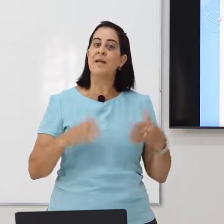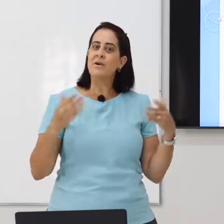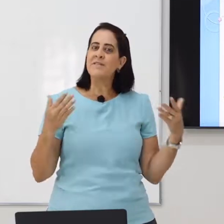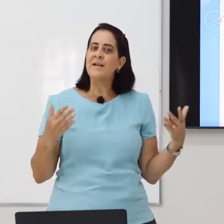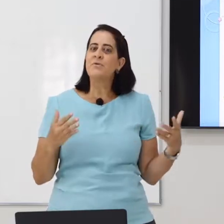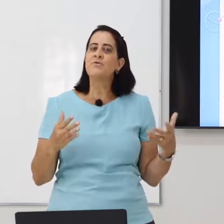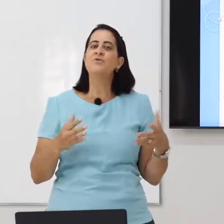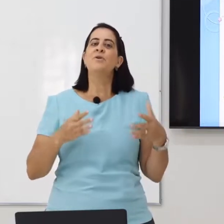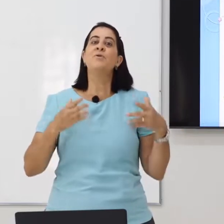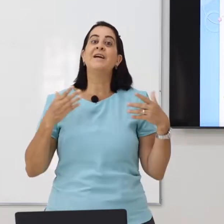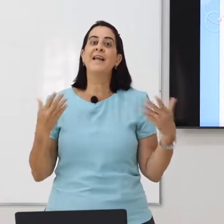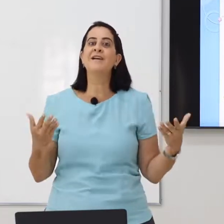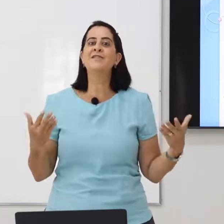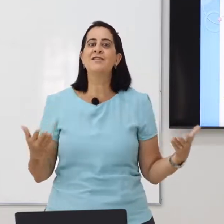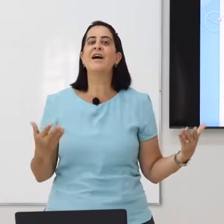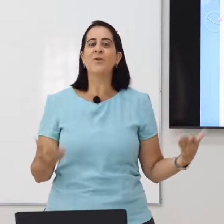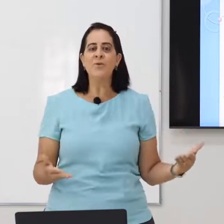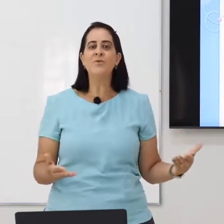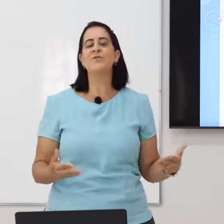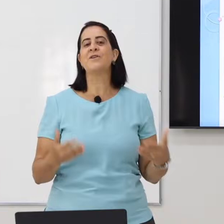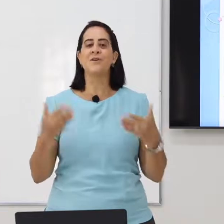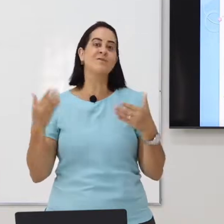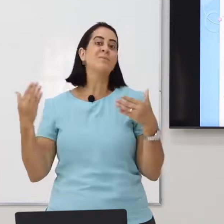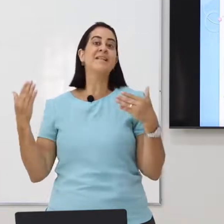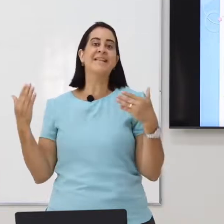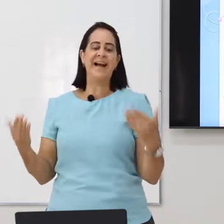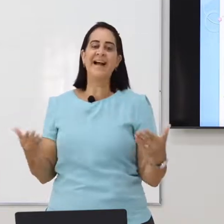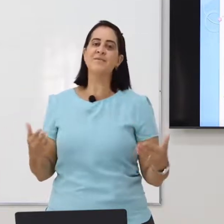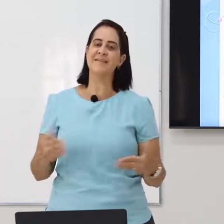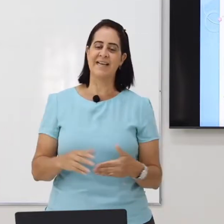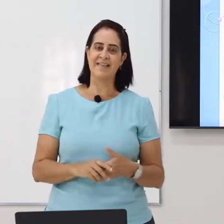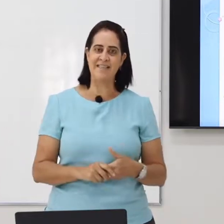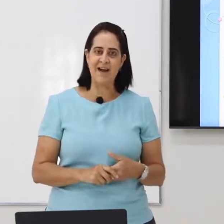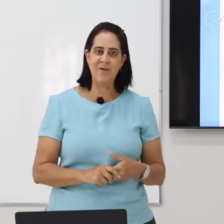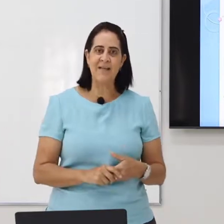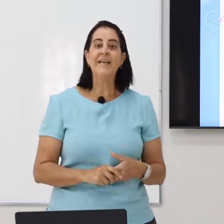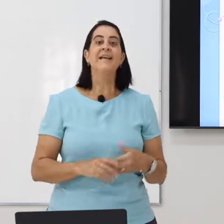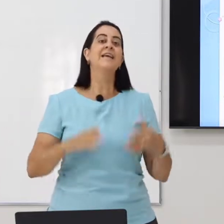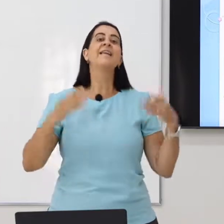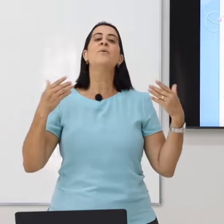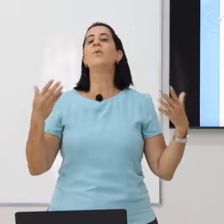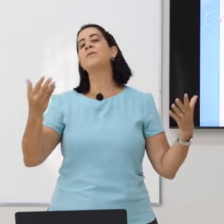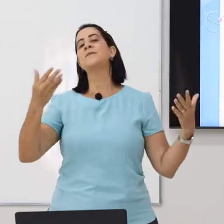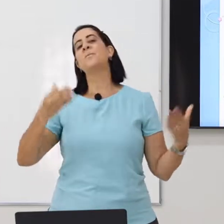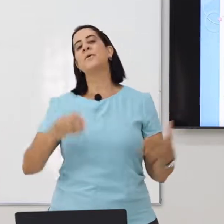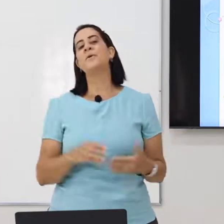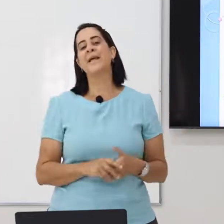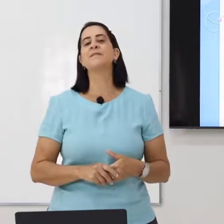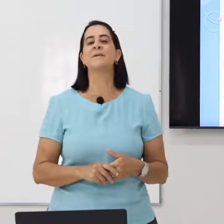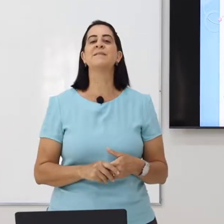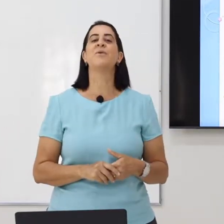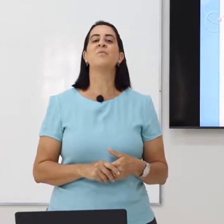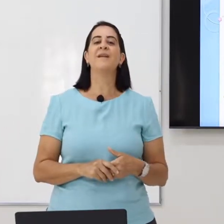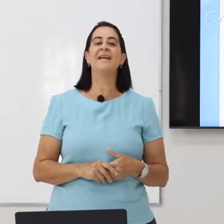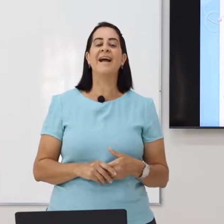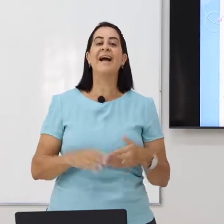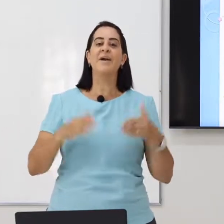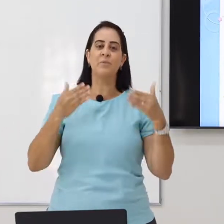nós temos um número grande de alunos que nós vamos lidar numa sala de aula que não usa o português para se comunicar, o